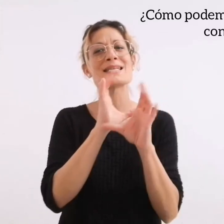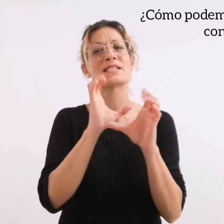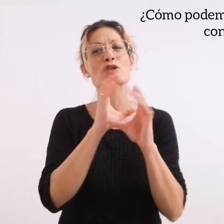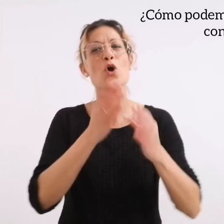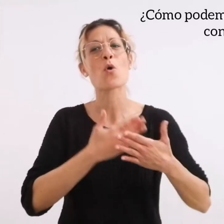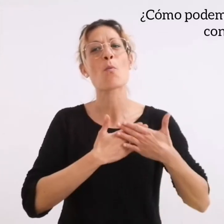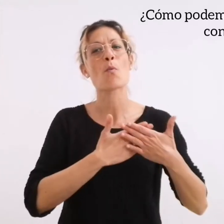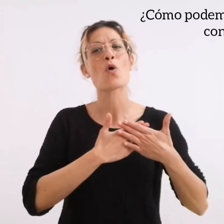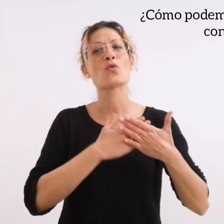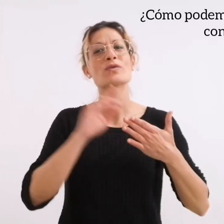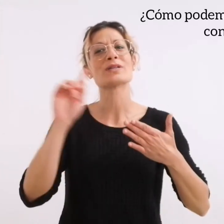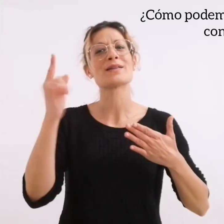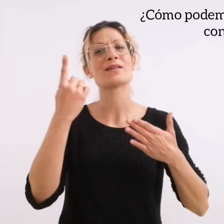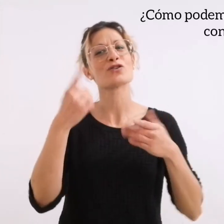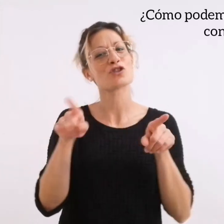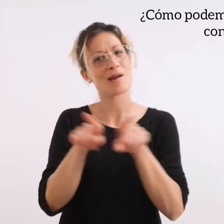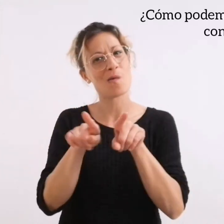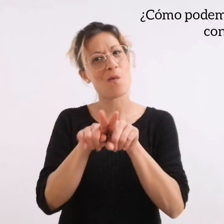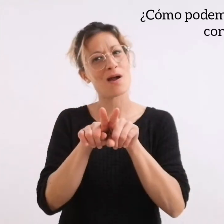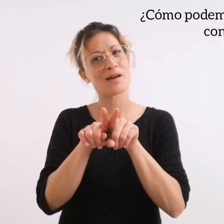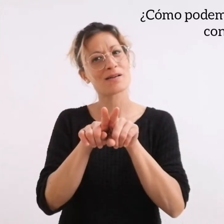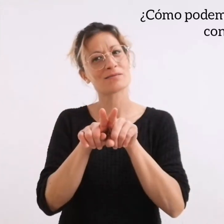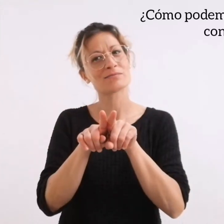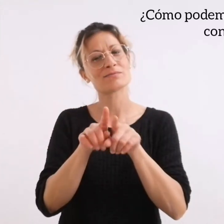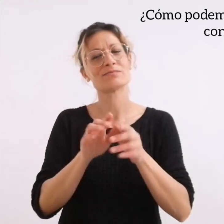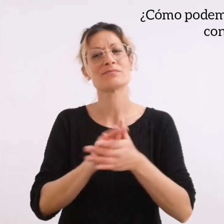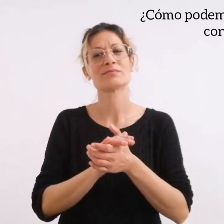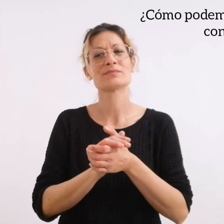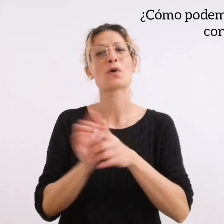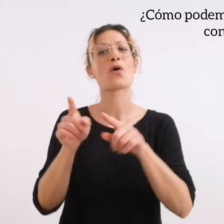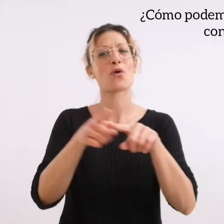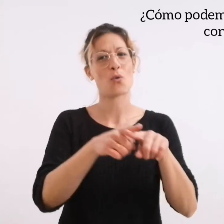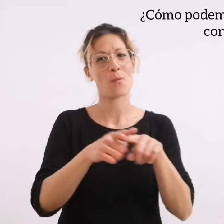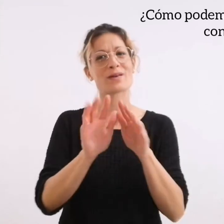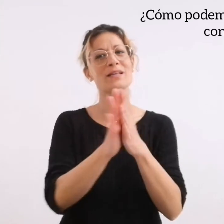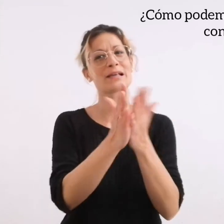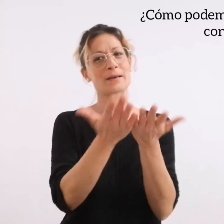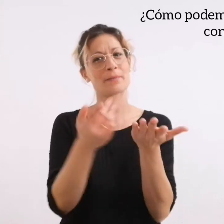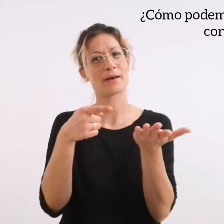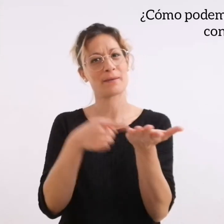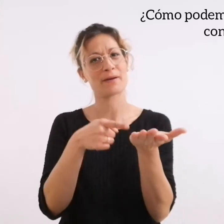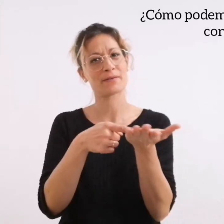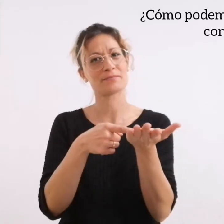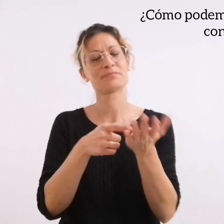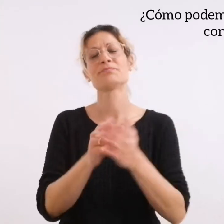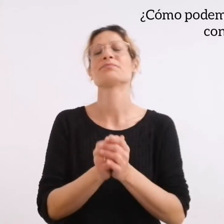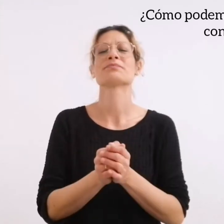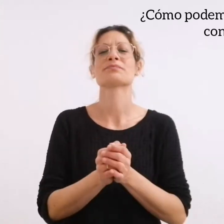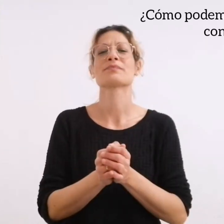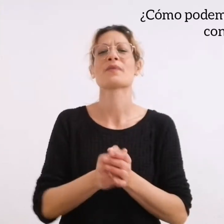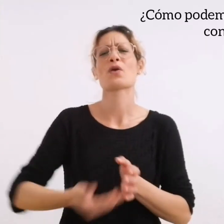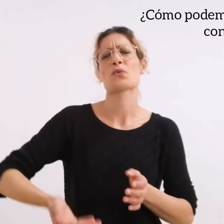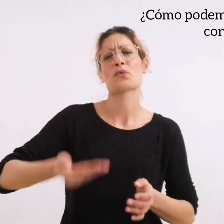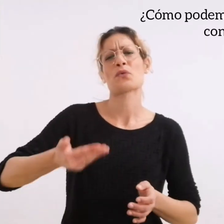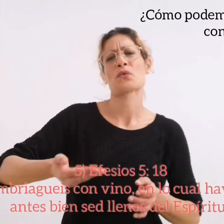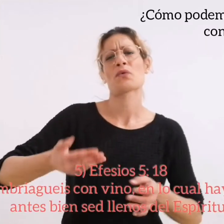es la evangelización del mundo. ¿Qué ocurre también? Es muy importante, como dice en Efesios